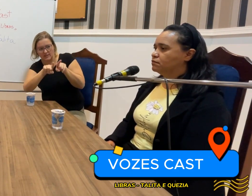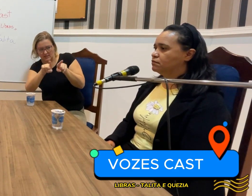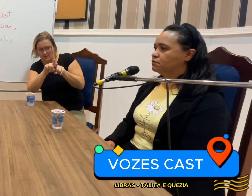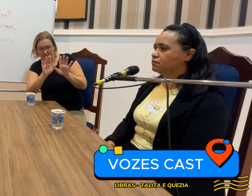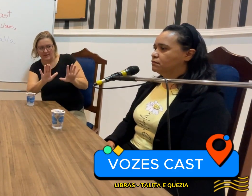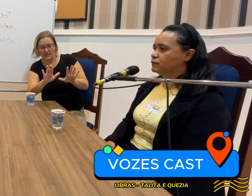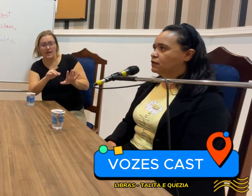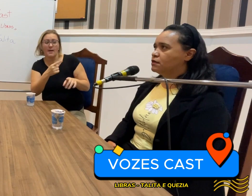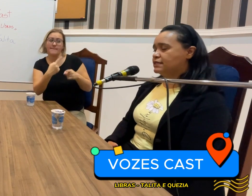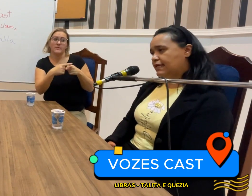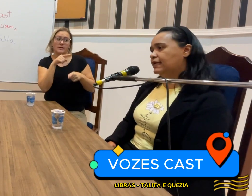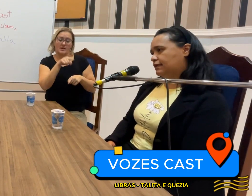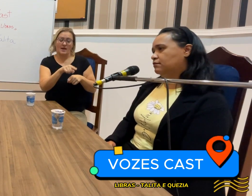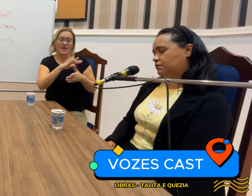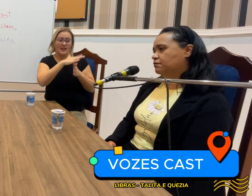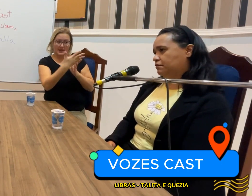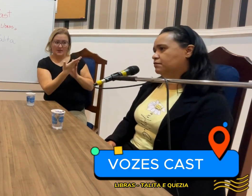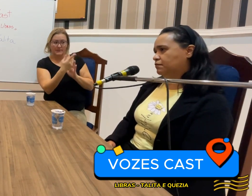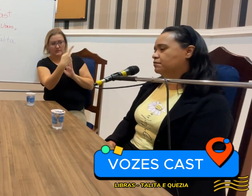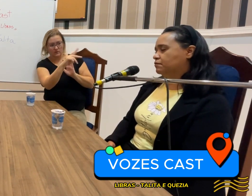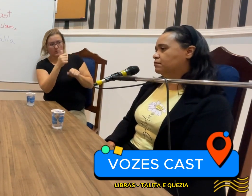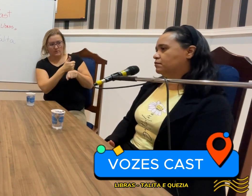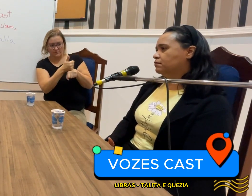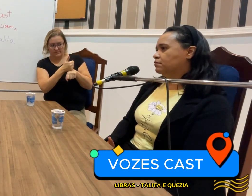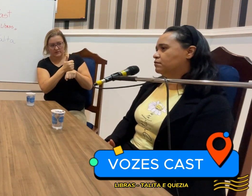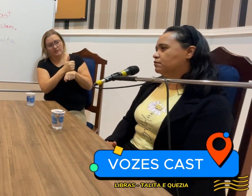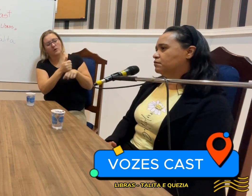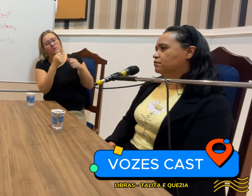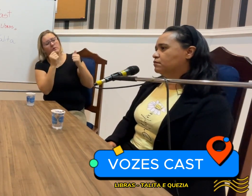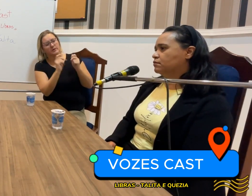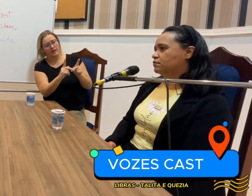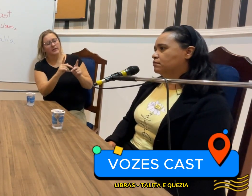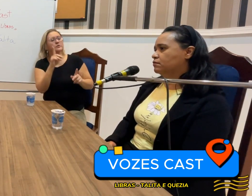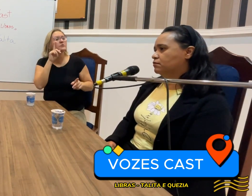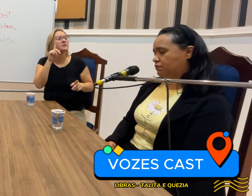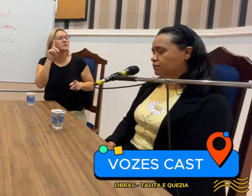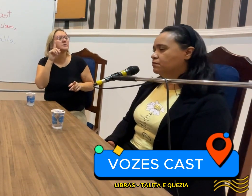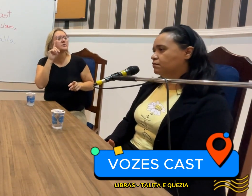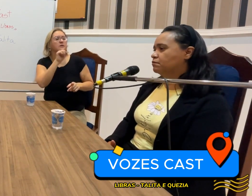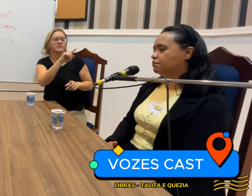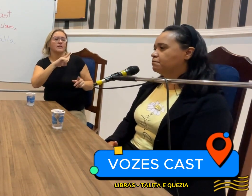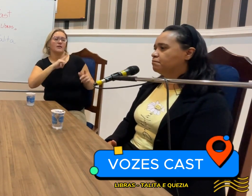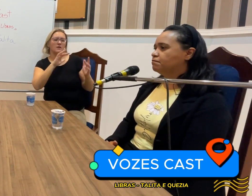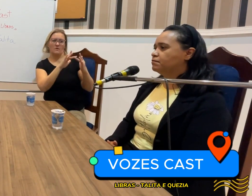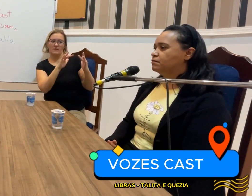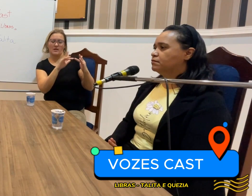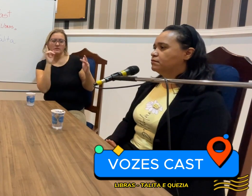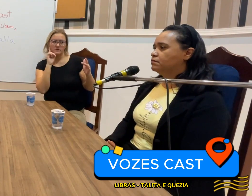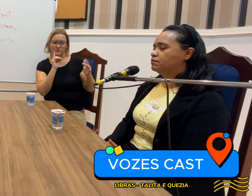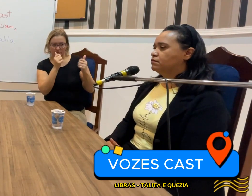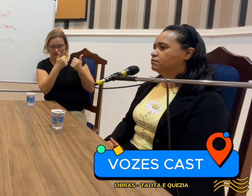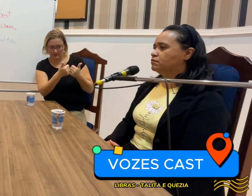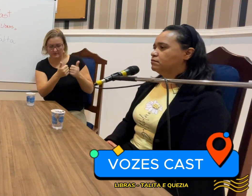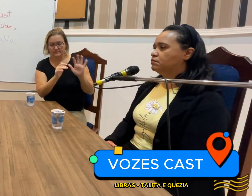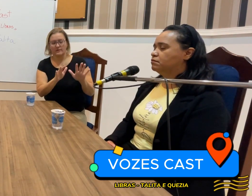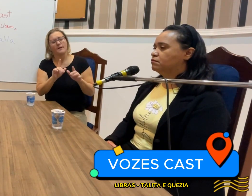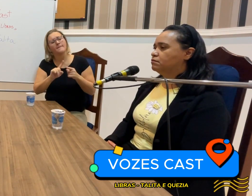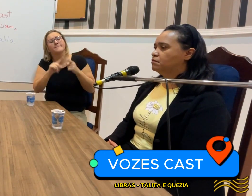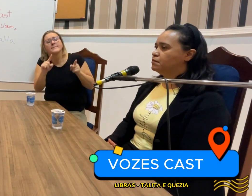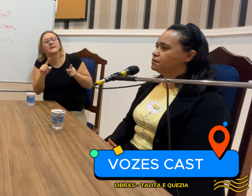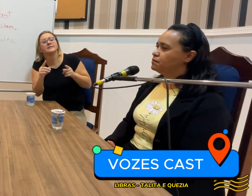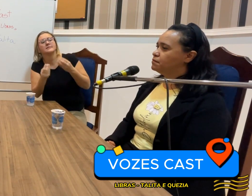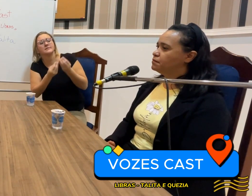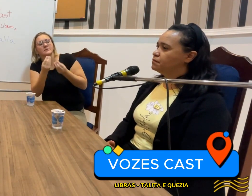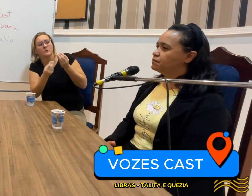é sua profissão, certo? Sim. Entendi. Então, no dia a dia você tem esse contato. E como foi